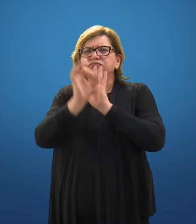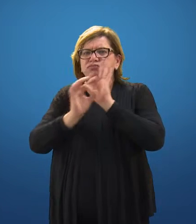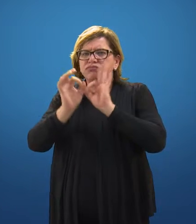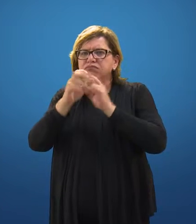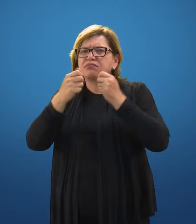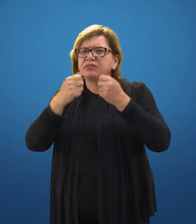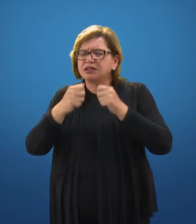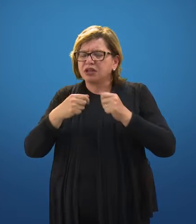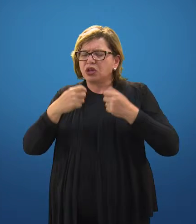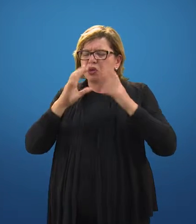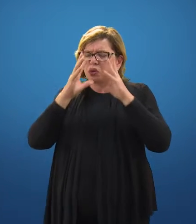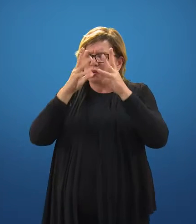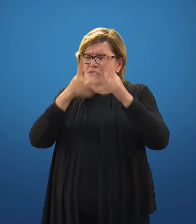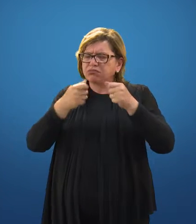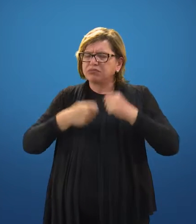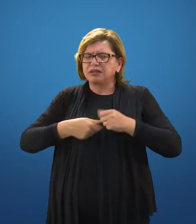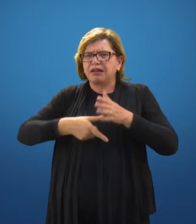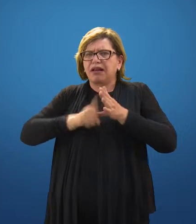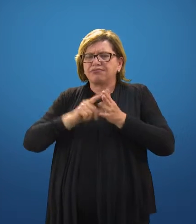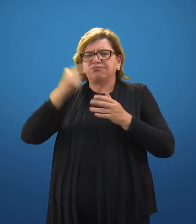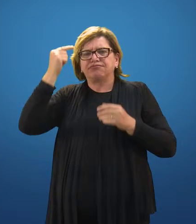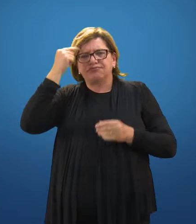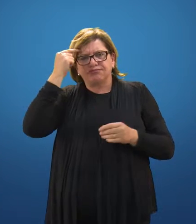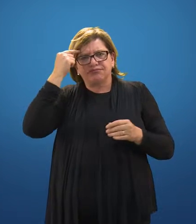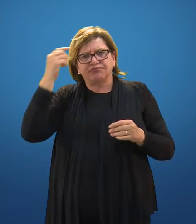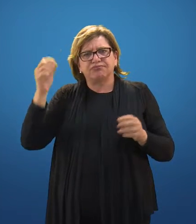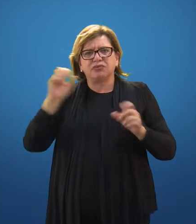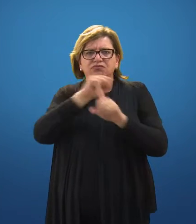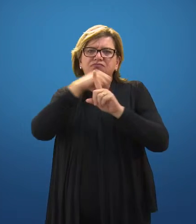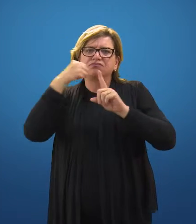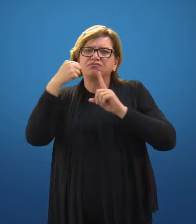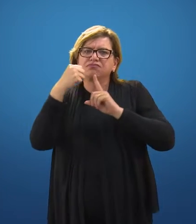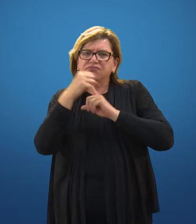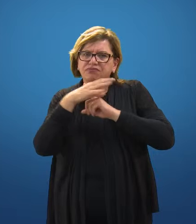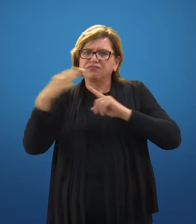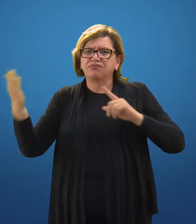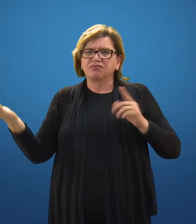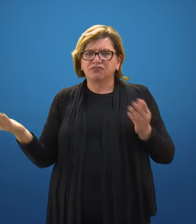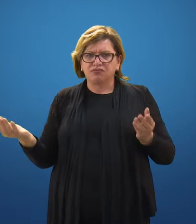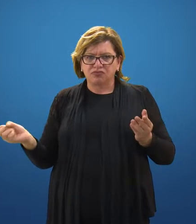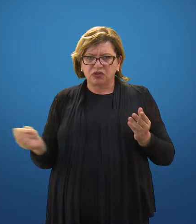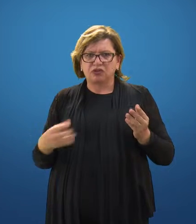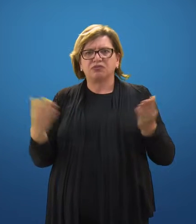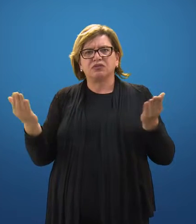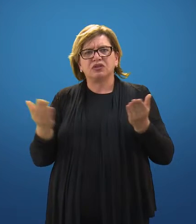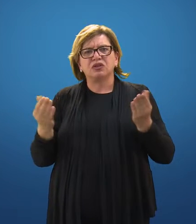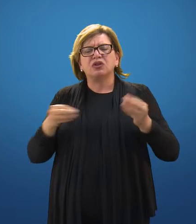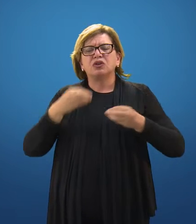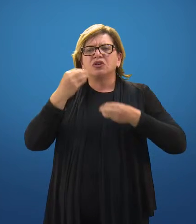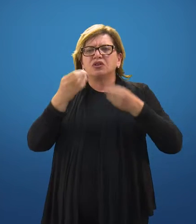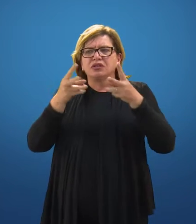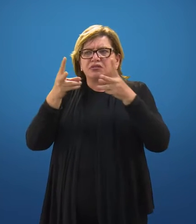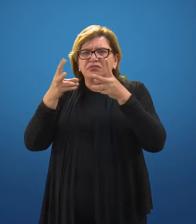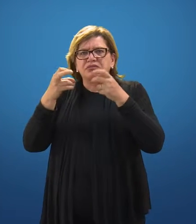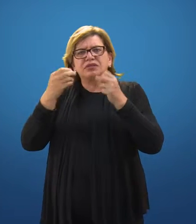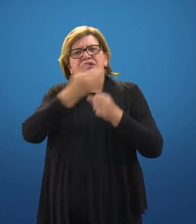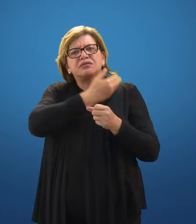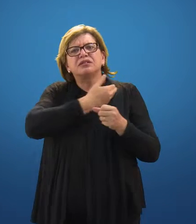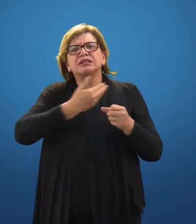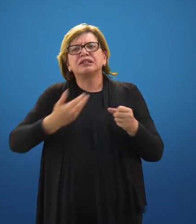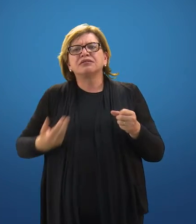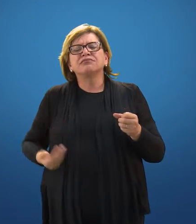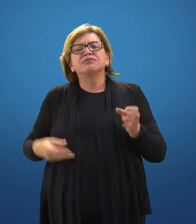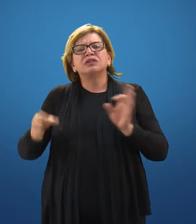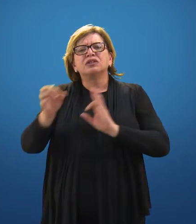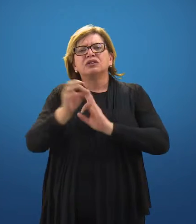Tudo deve ser racionalizado para a sociedade moderna. Então, como que ele identifica que o Estado se